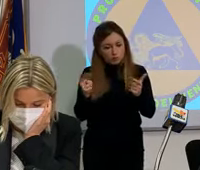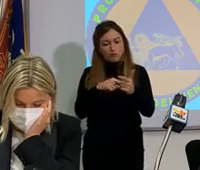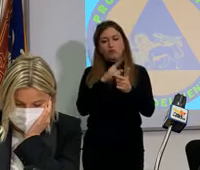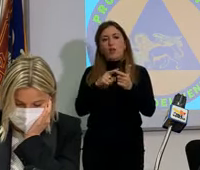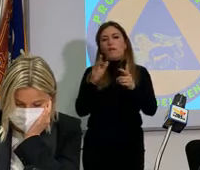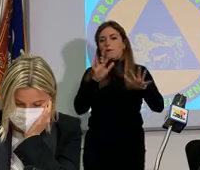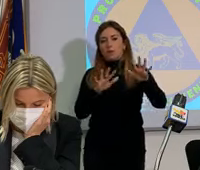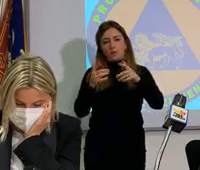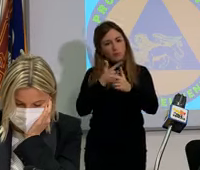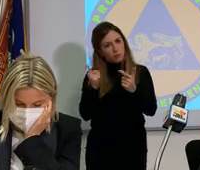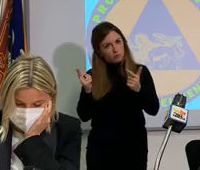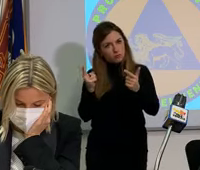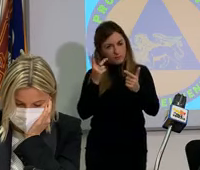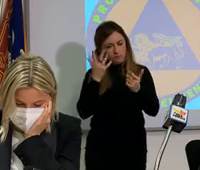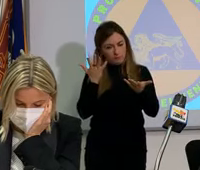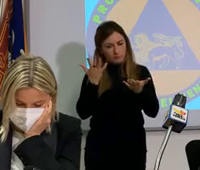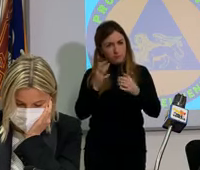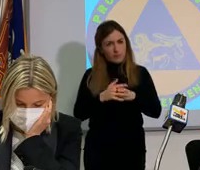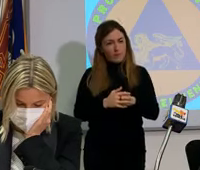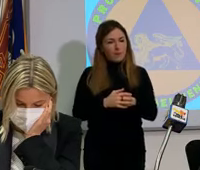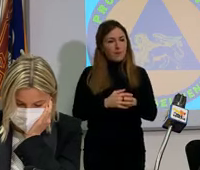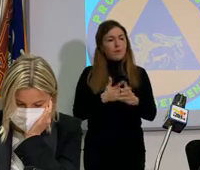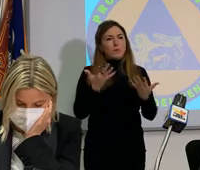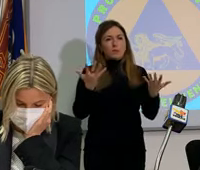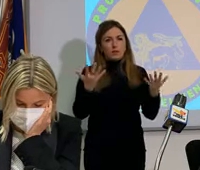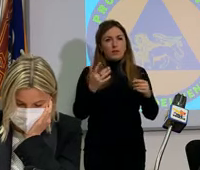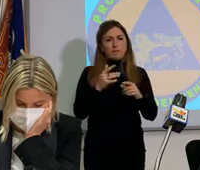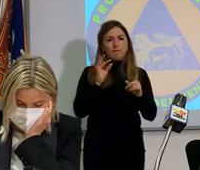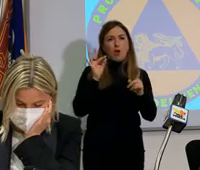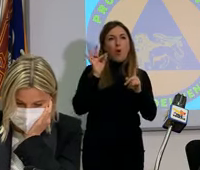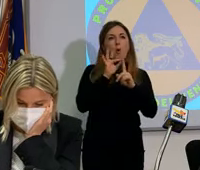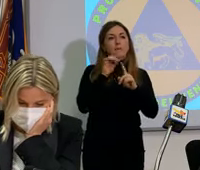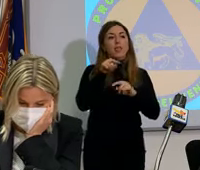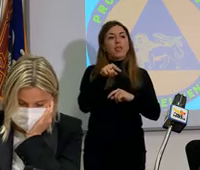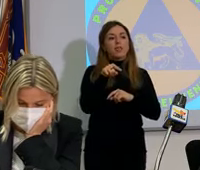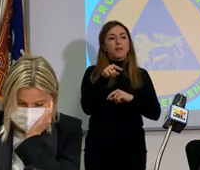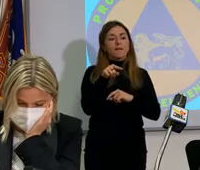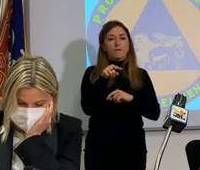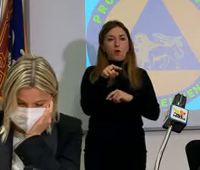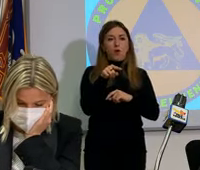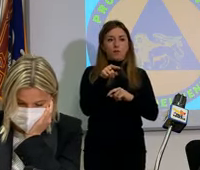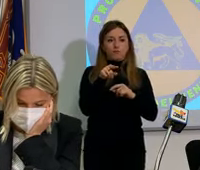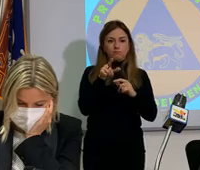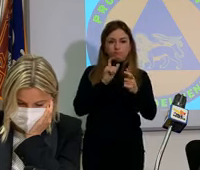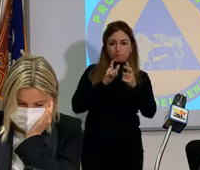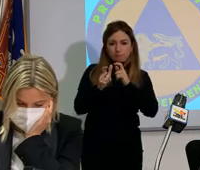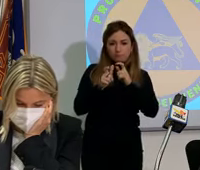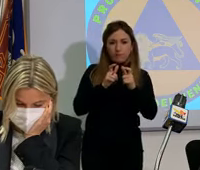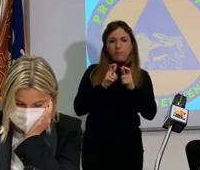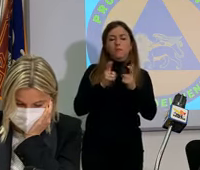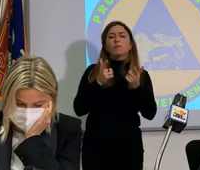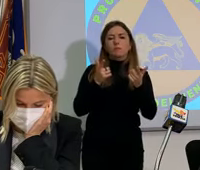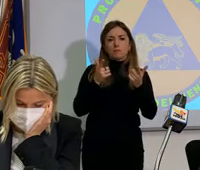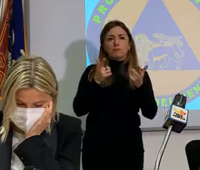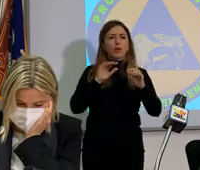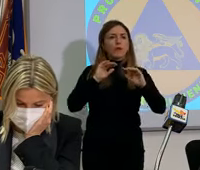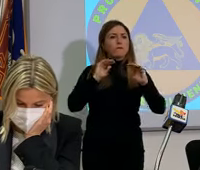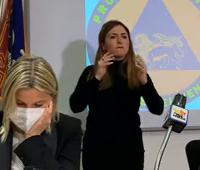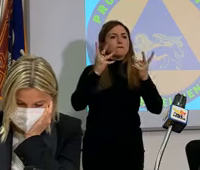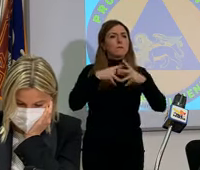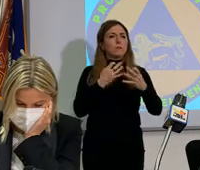informato quindi l'obiettivo della comunicazione era fate in modo che tutto funzioni regolarmente che abbiamo la garanzia